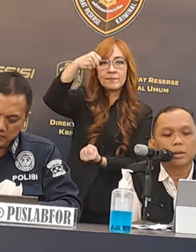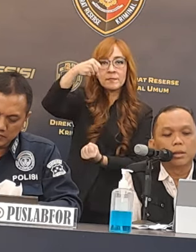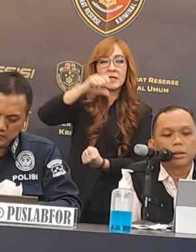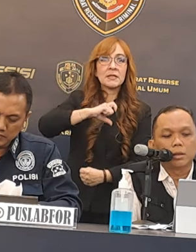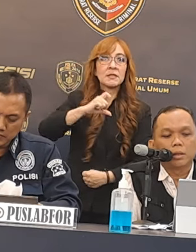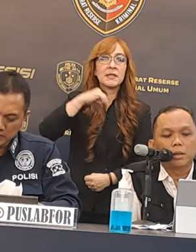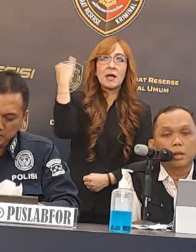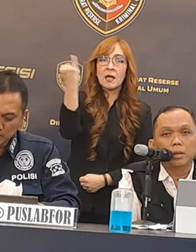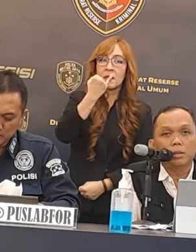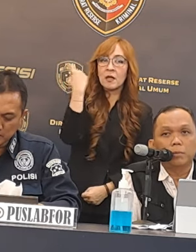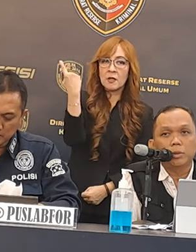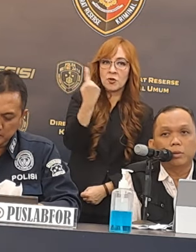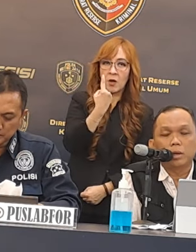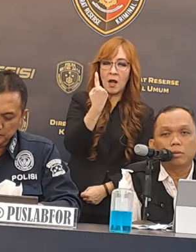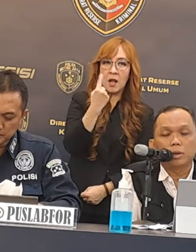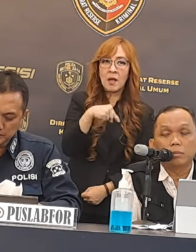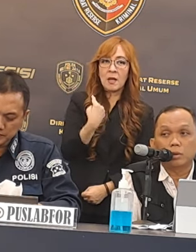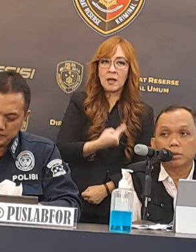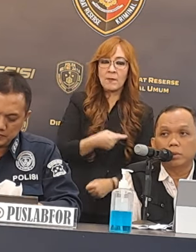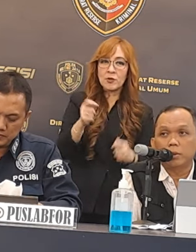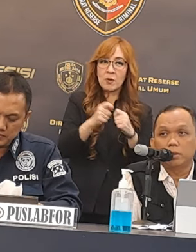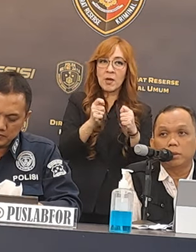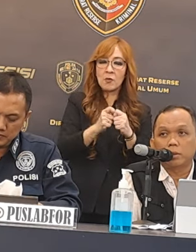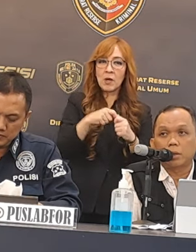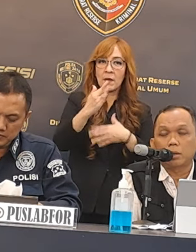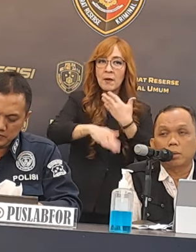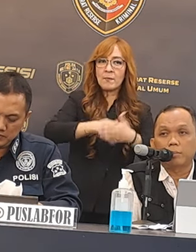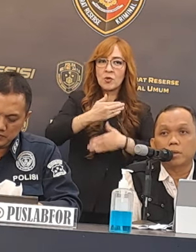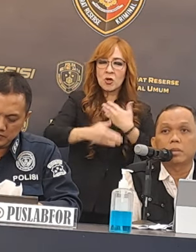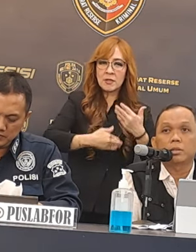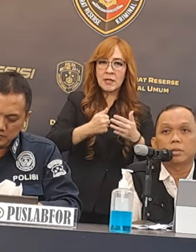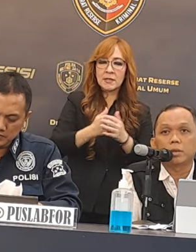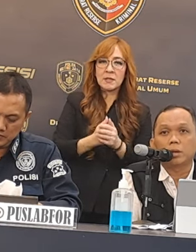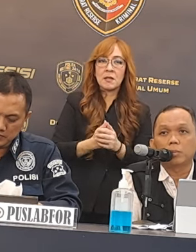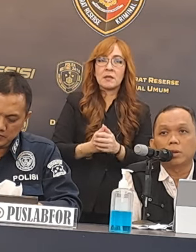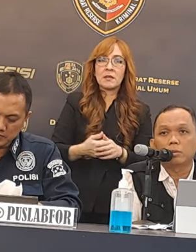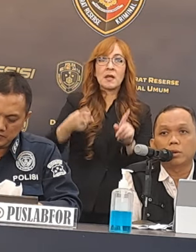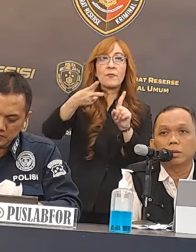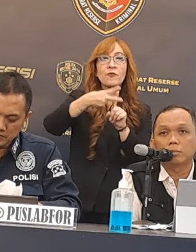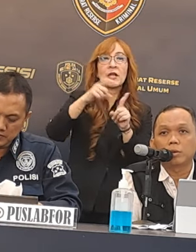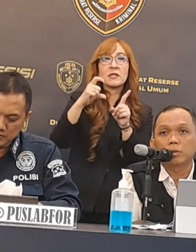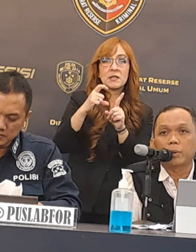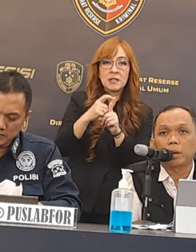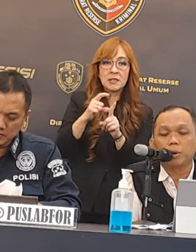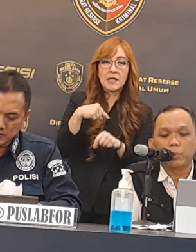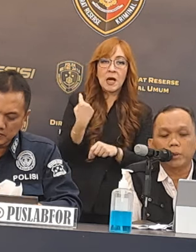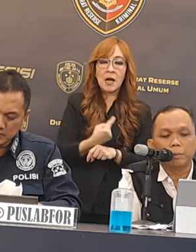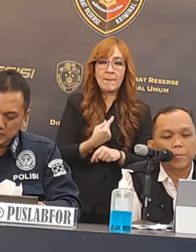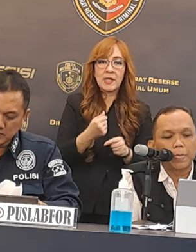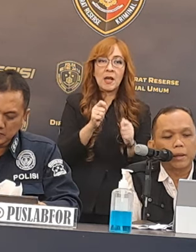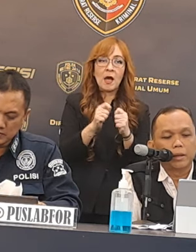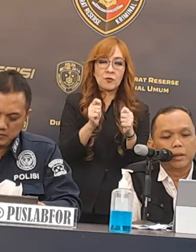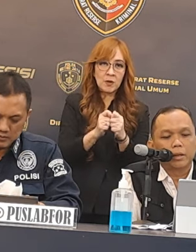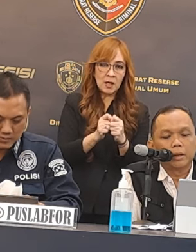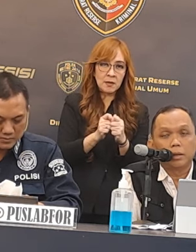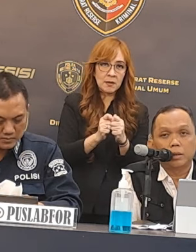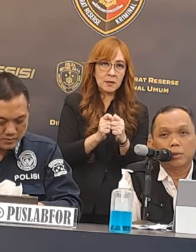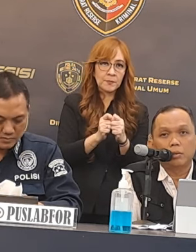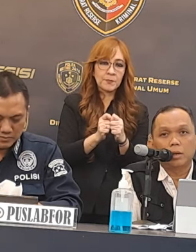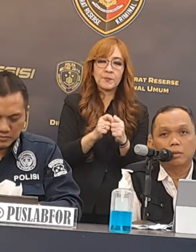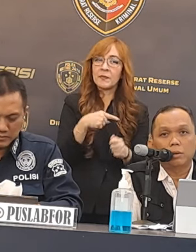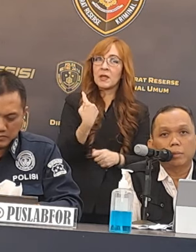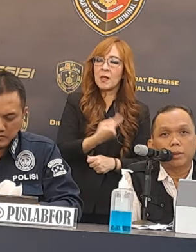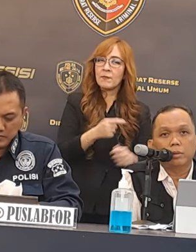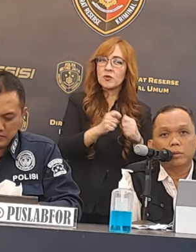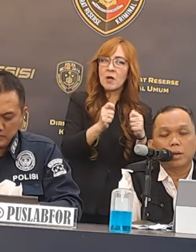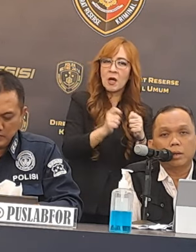internasional. Dan kami juga lakukan proses imaging terhadap flash disk yang kami lakukan proses backup copy-nya. Dan kami